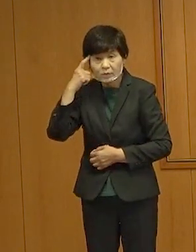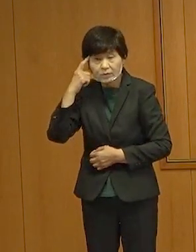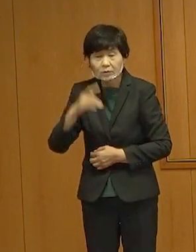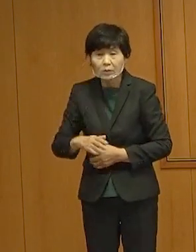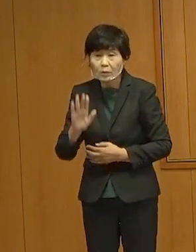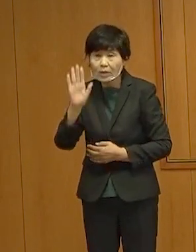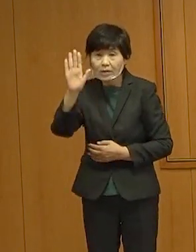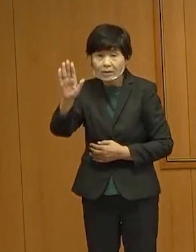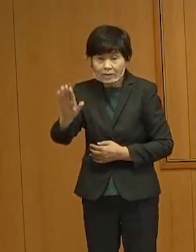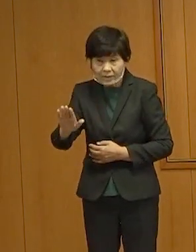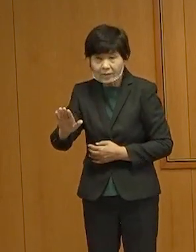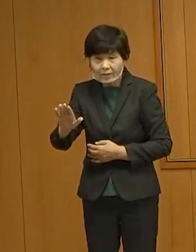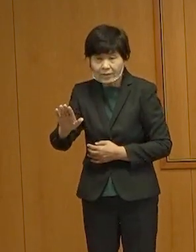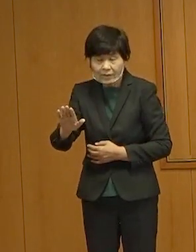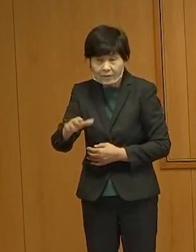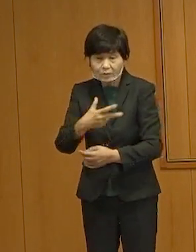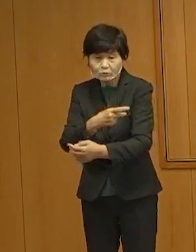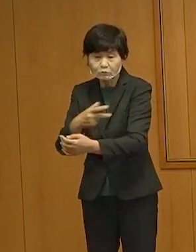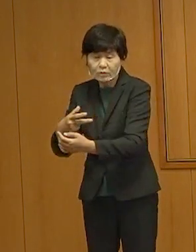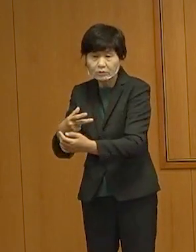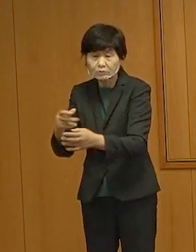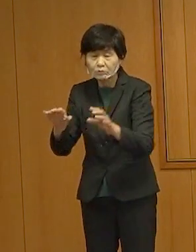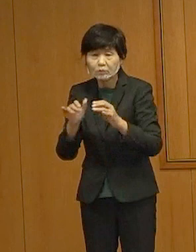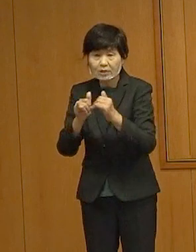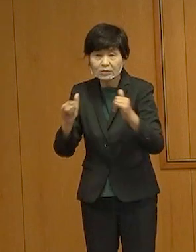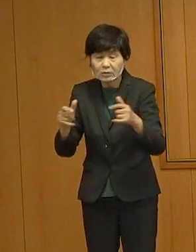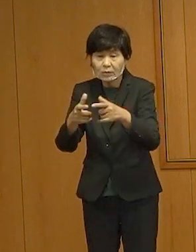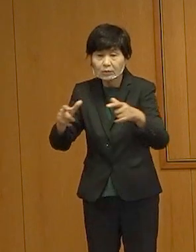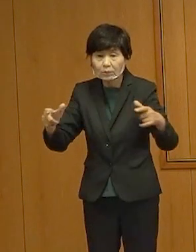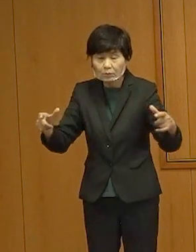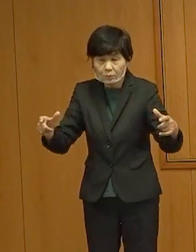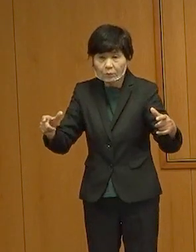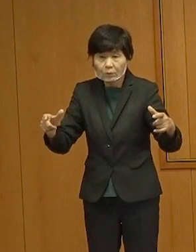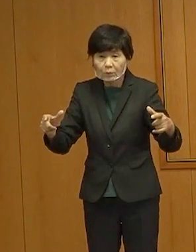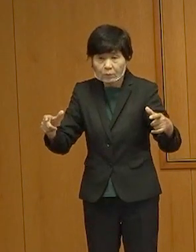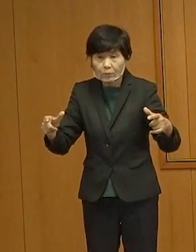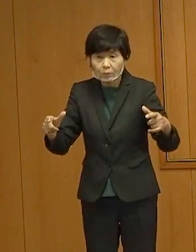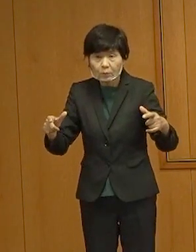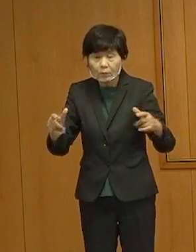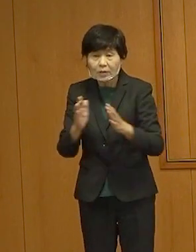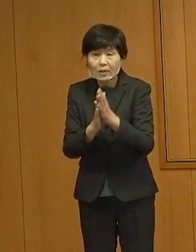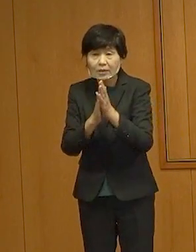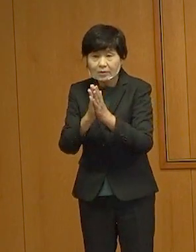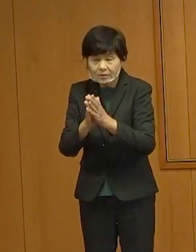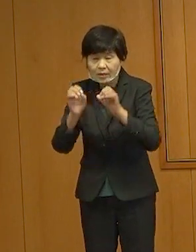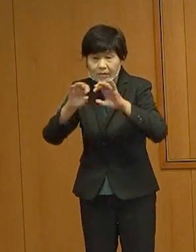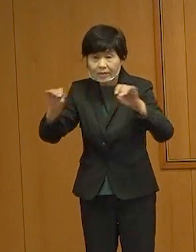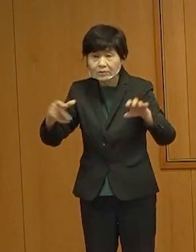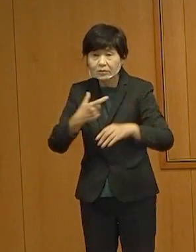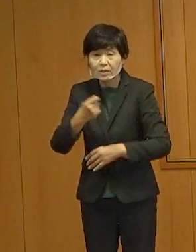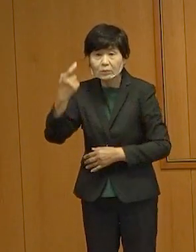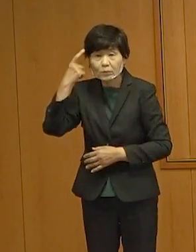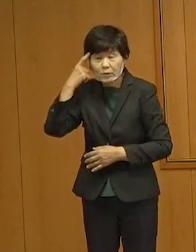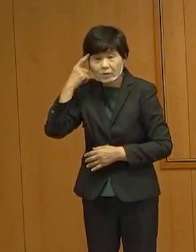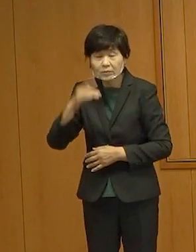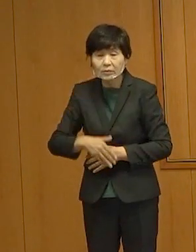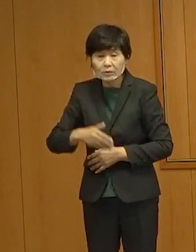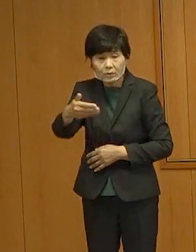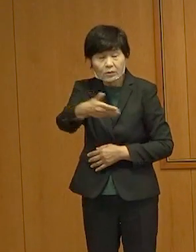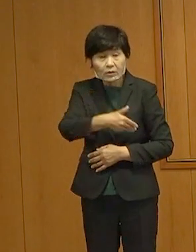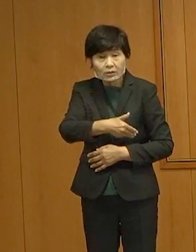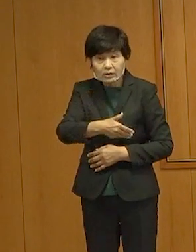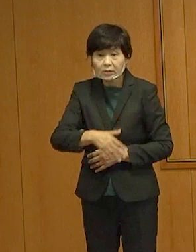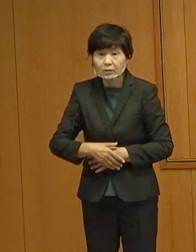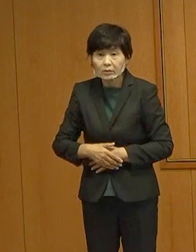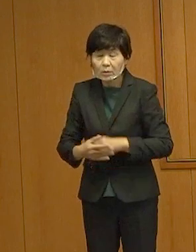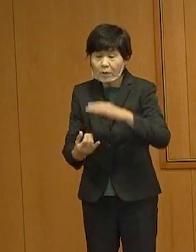ることを願って啓発活動にも進めていきたいというふうに考えています。 そういう数的なところの定